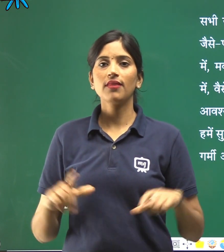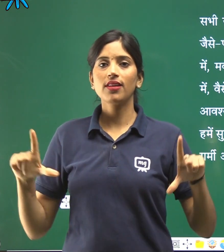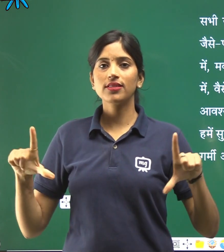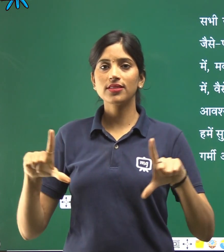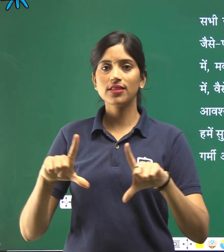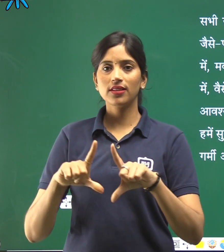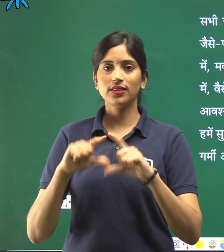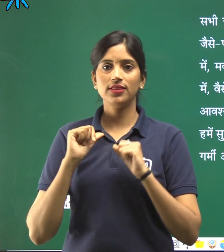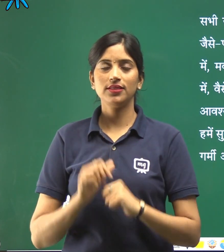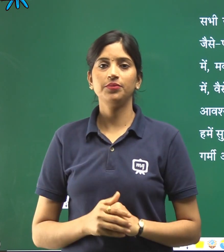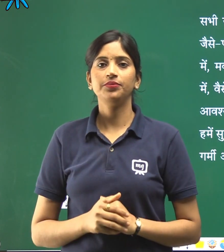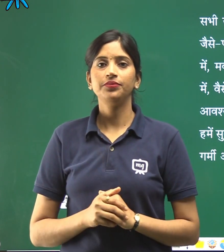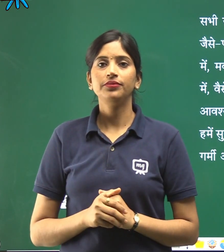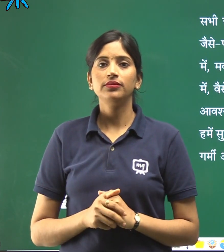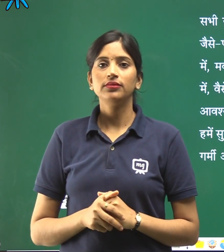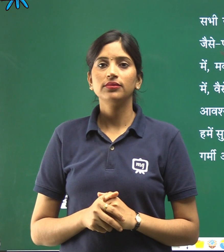सारांश: